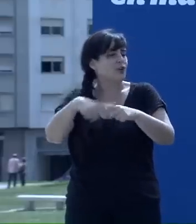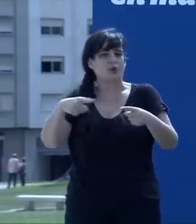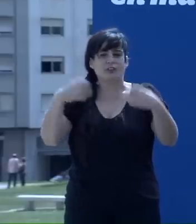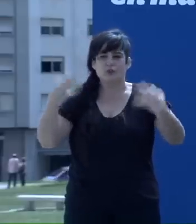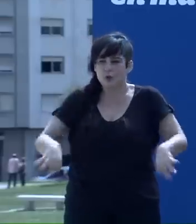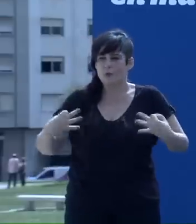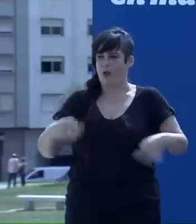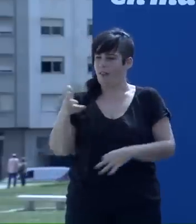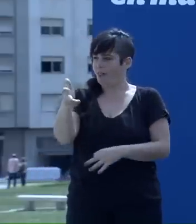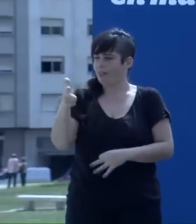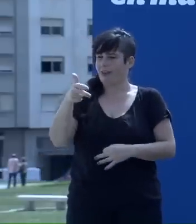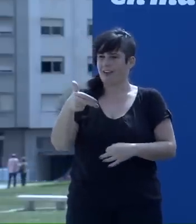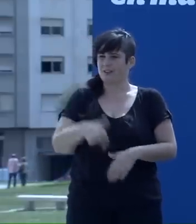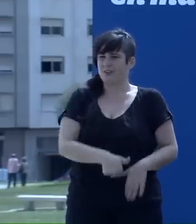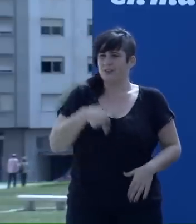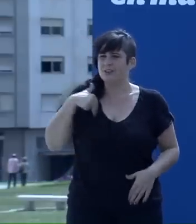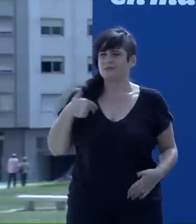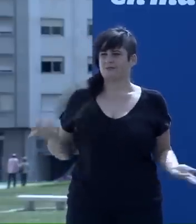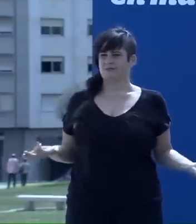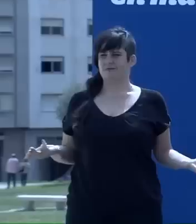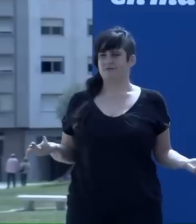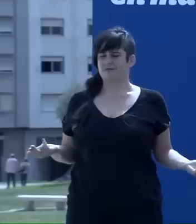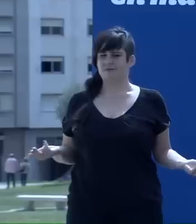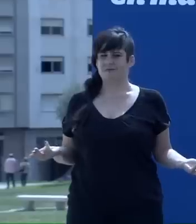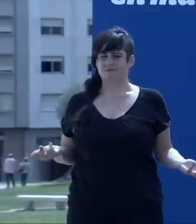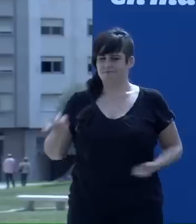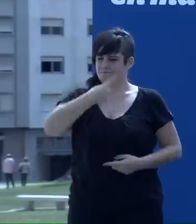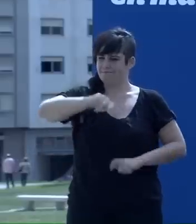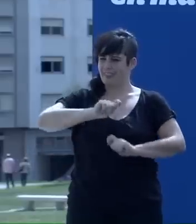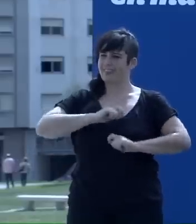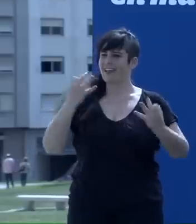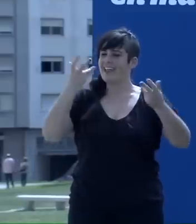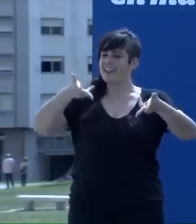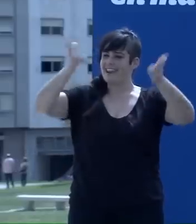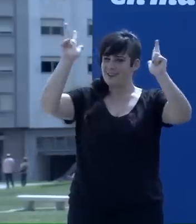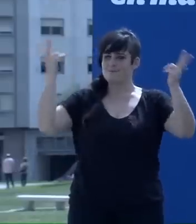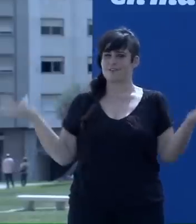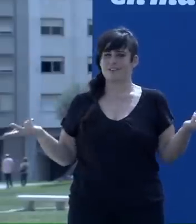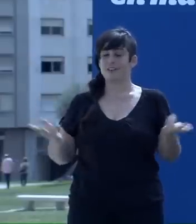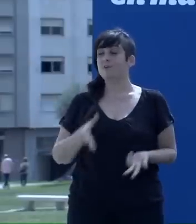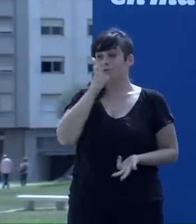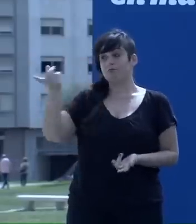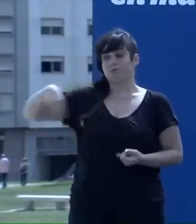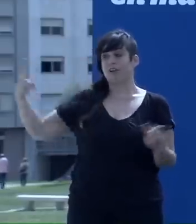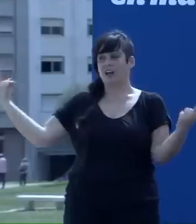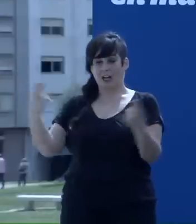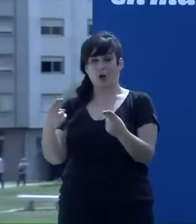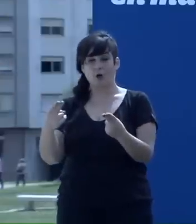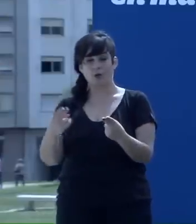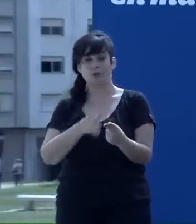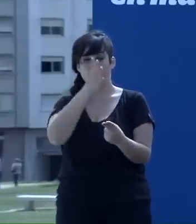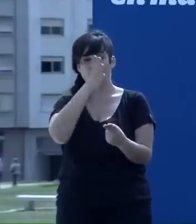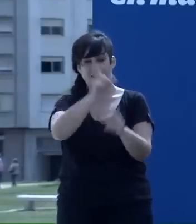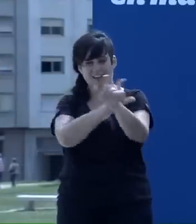ten dereito, é un dereito universal, que nos fai libres. Pero por iso tamén recortaron. E por que recortan? Porque hai moita